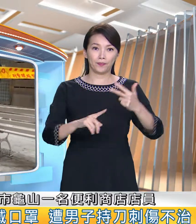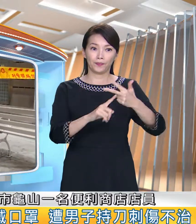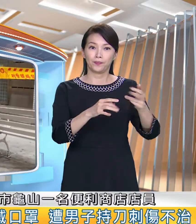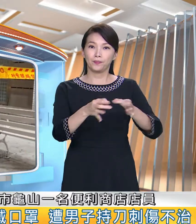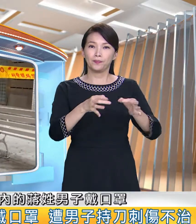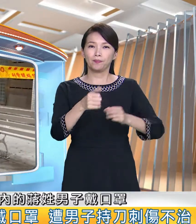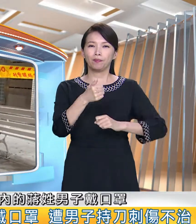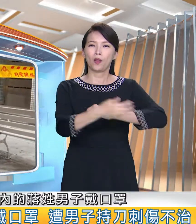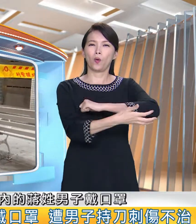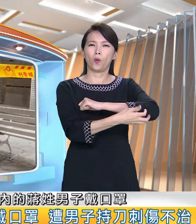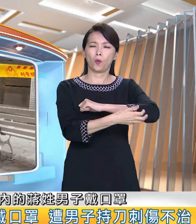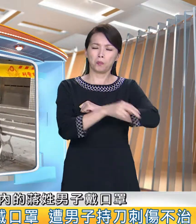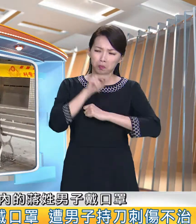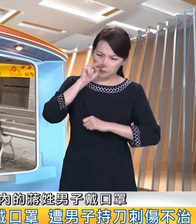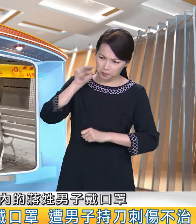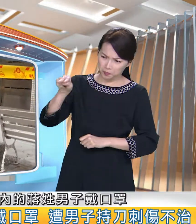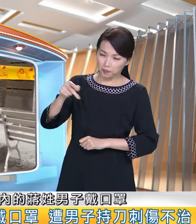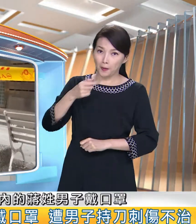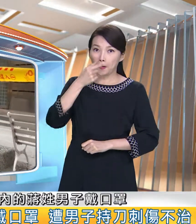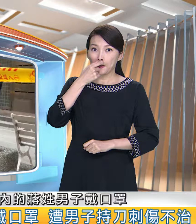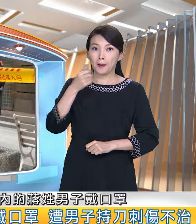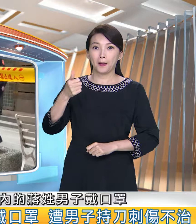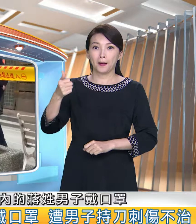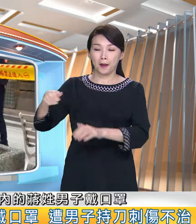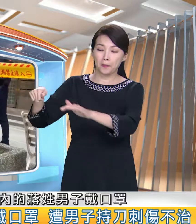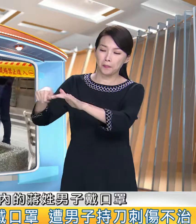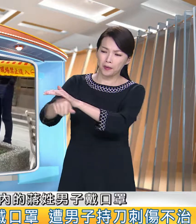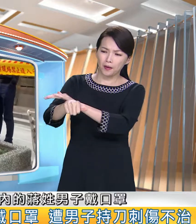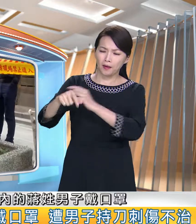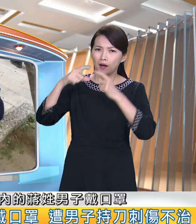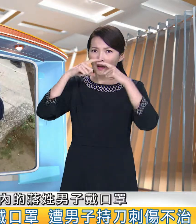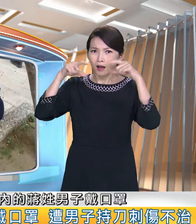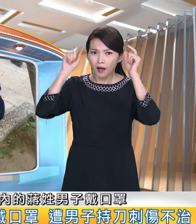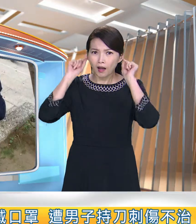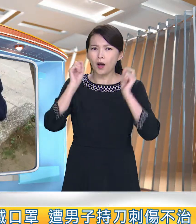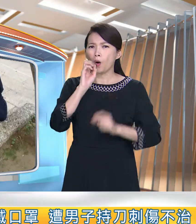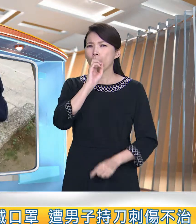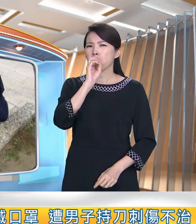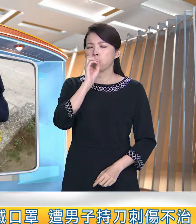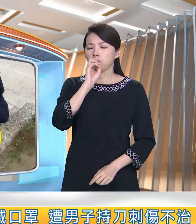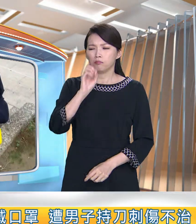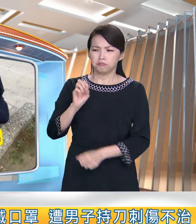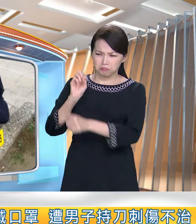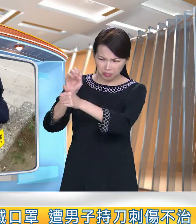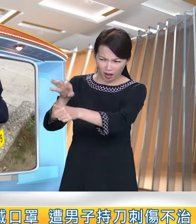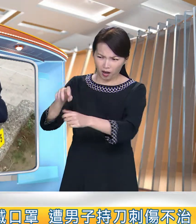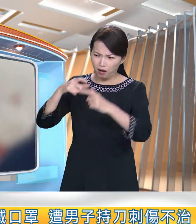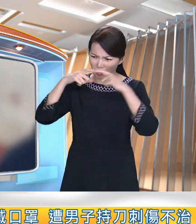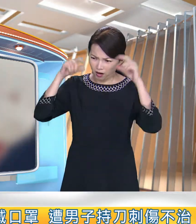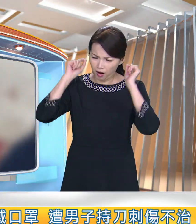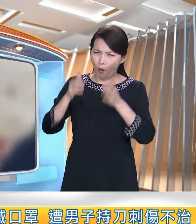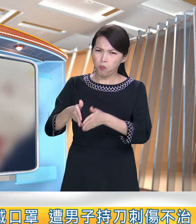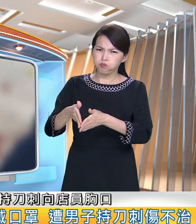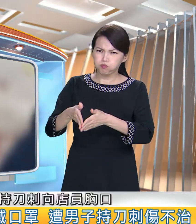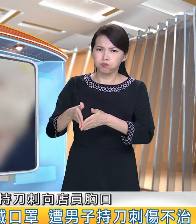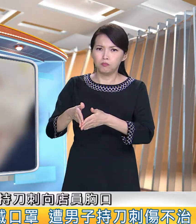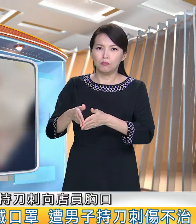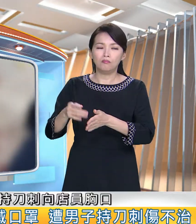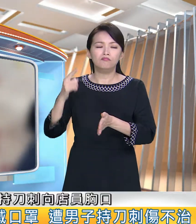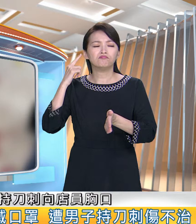员，因为规劝进店内的蒋姓男子要戴口罩，结果双方爆发了口